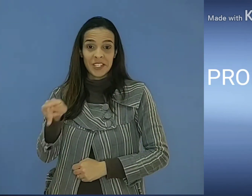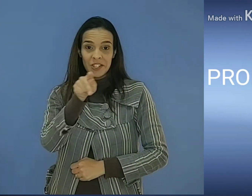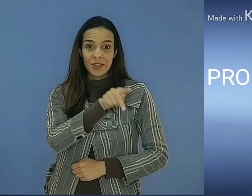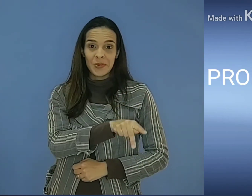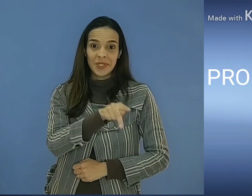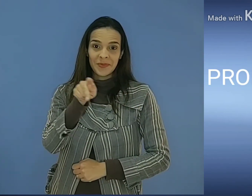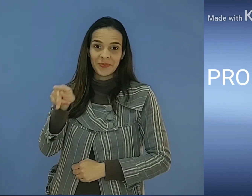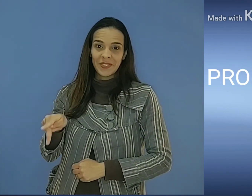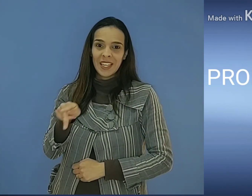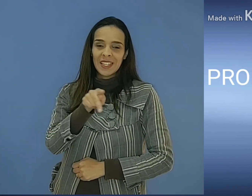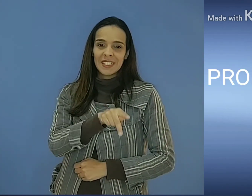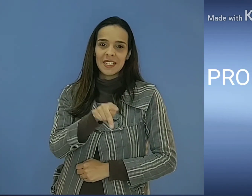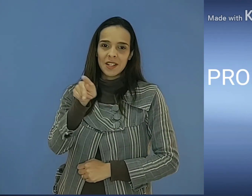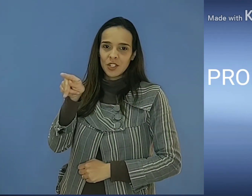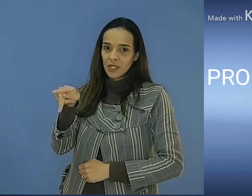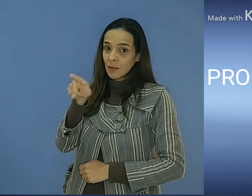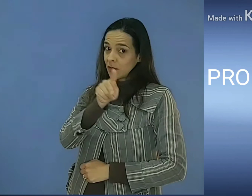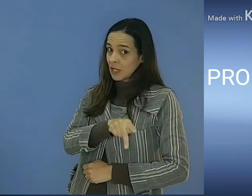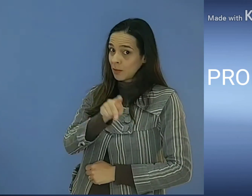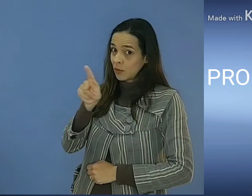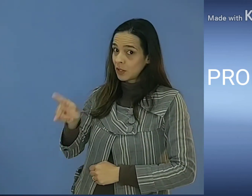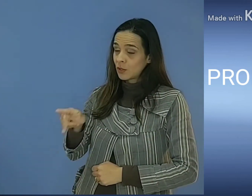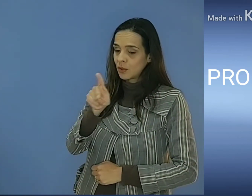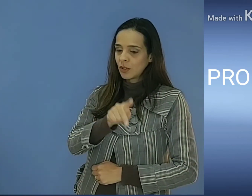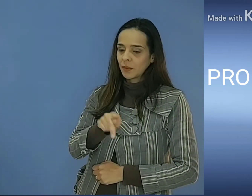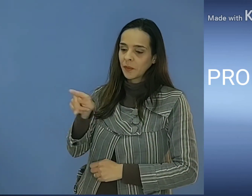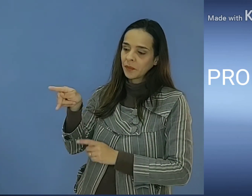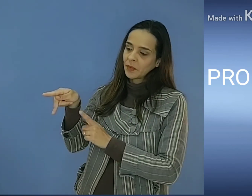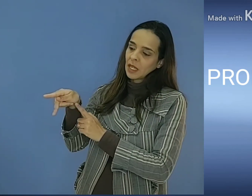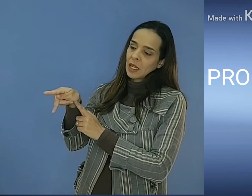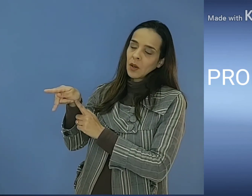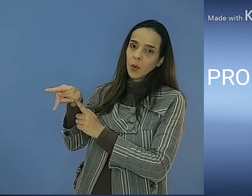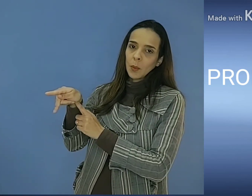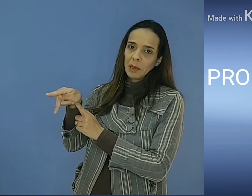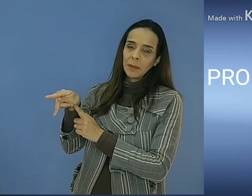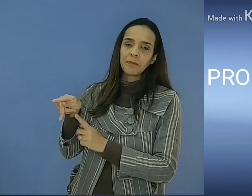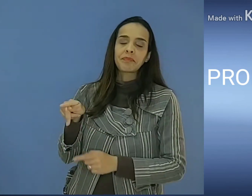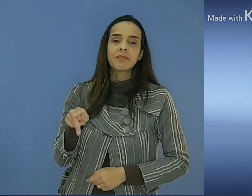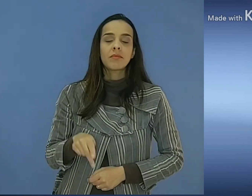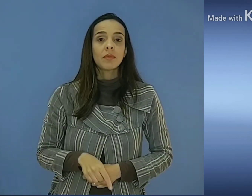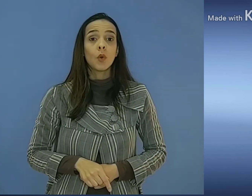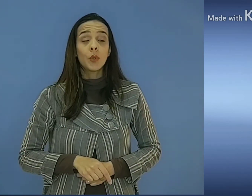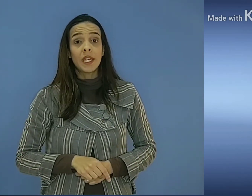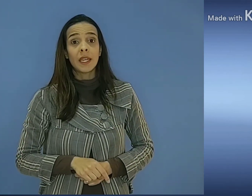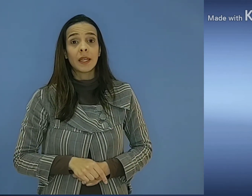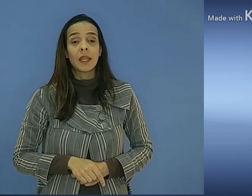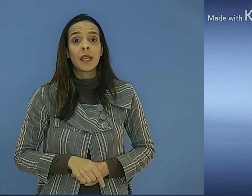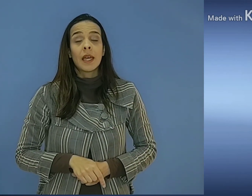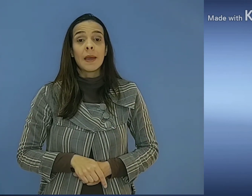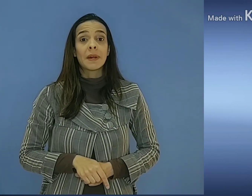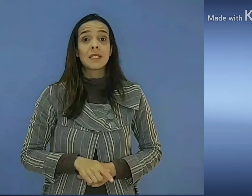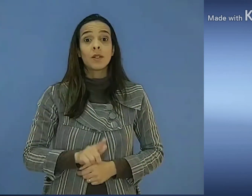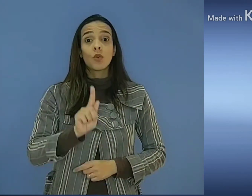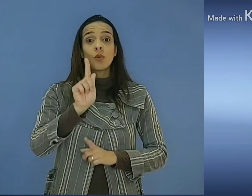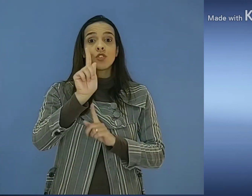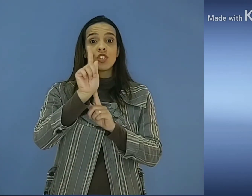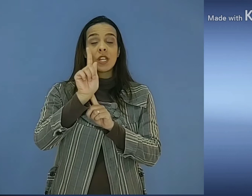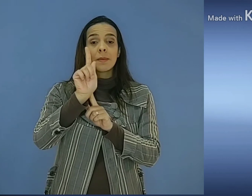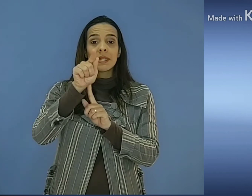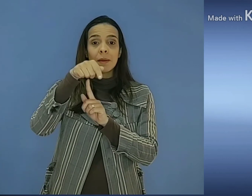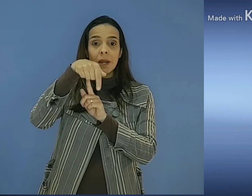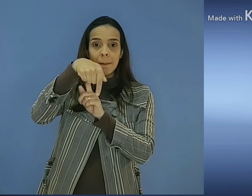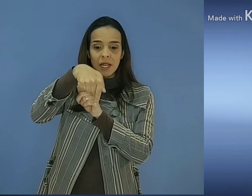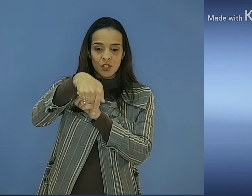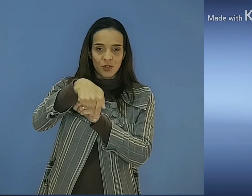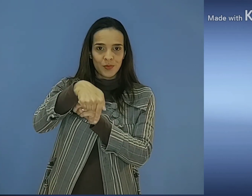Professora, a gente usa. Certo? Já sabe falar professora, ó, com P. O Q é parecido com o